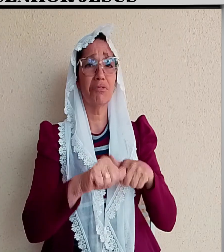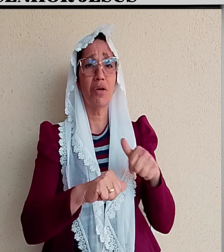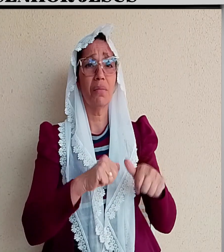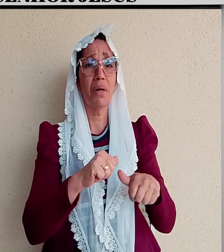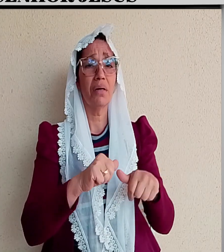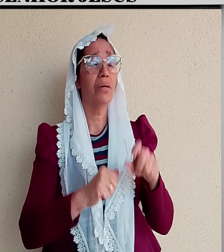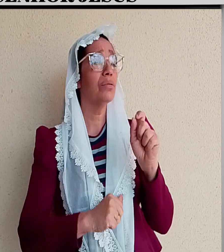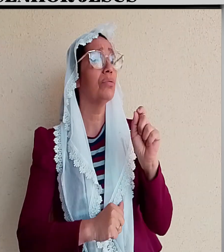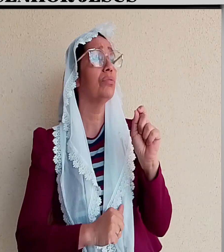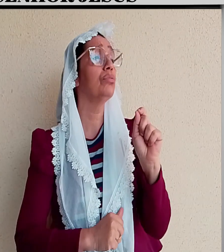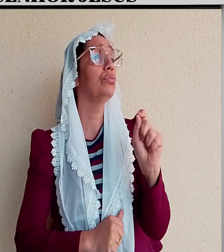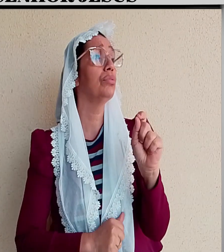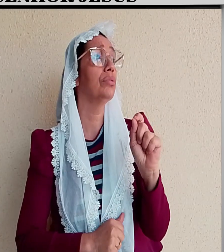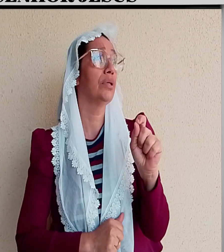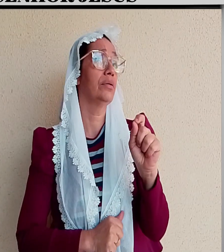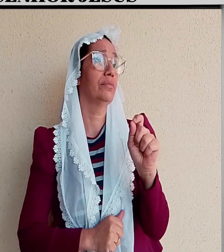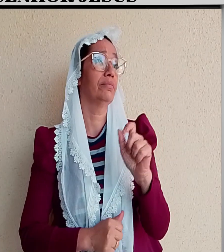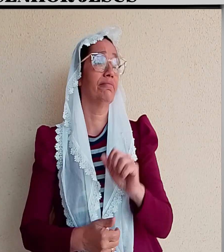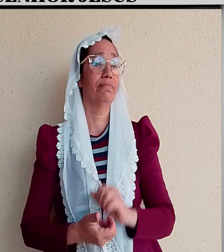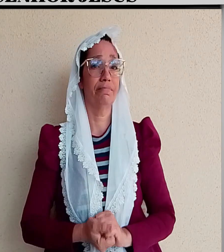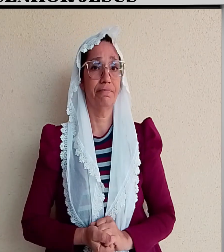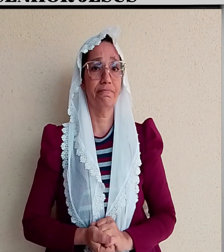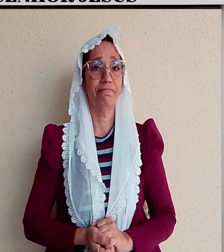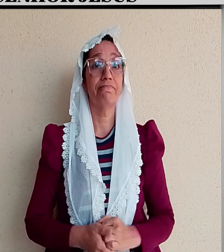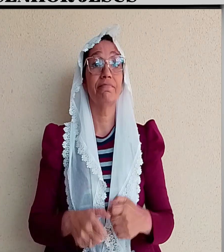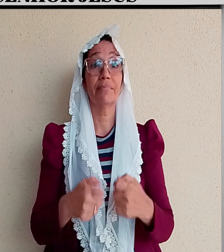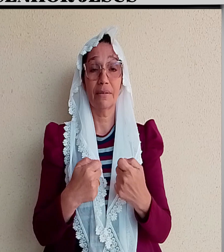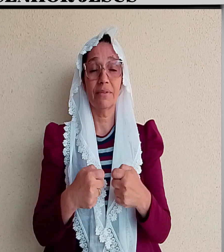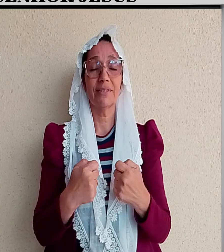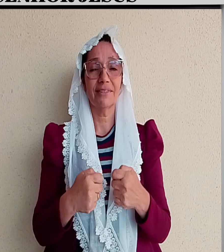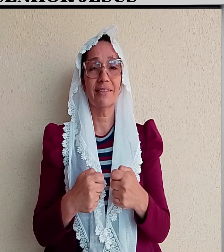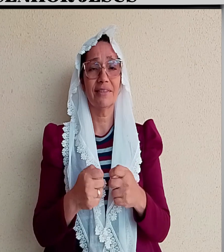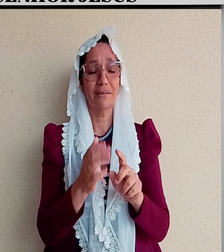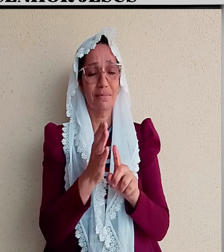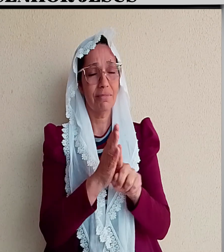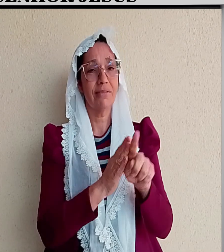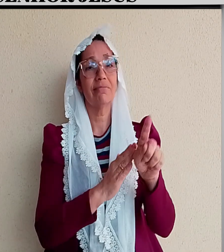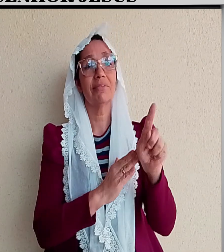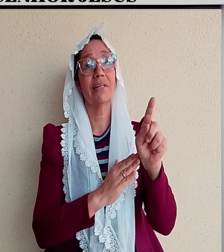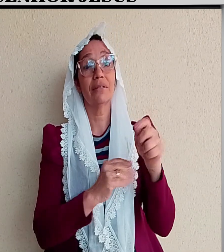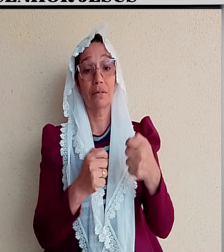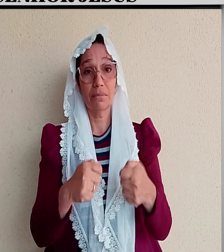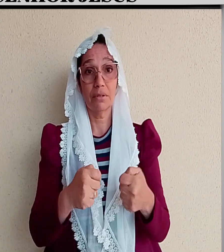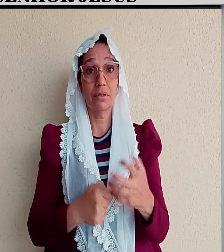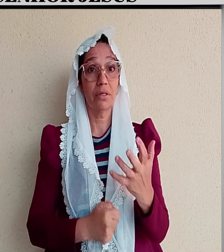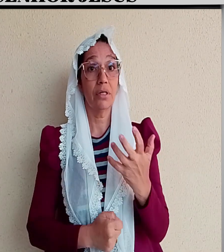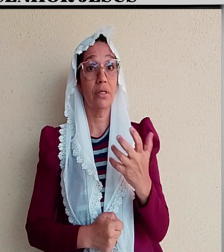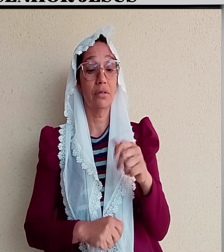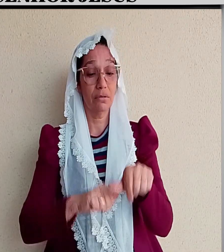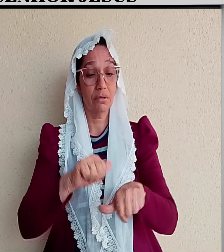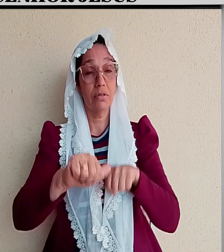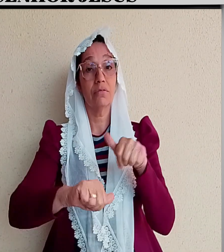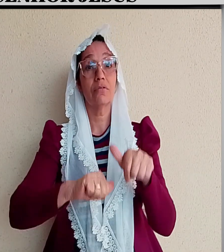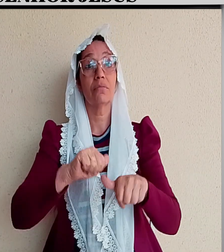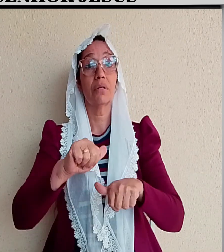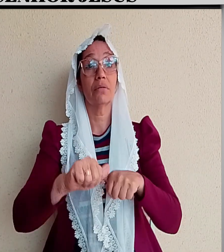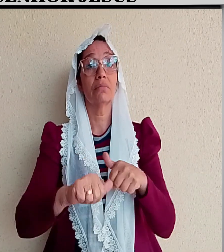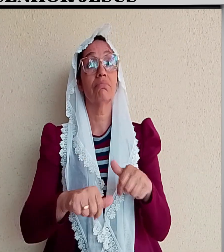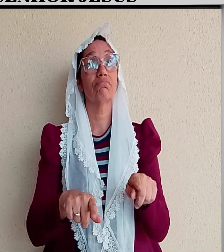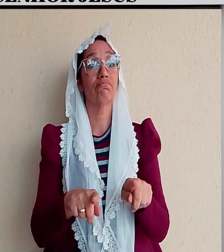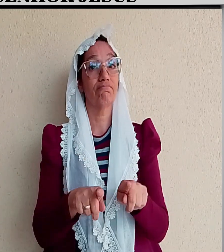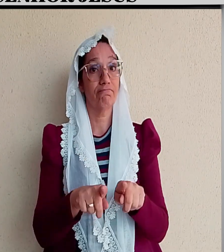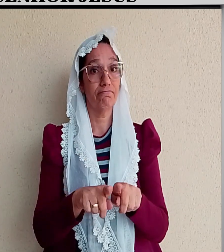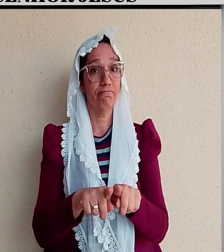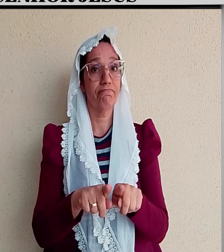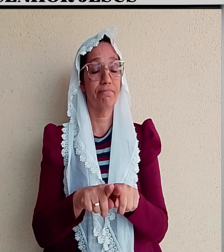mim, cumpra em mim o Teu santo querer. Esta propriedade é uma propriedade autêntica daqueles que são